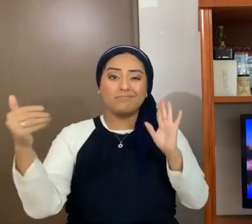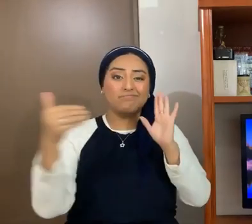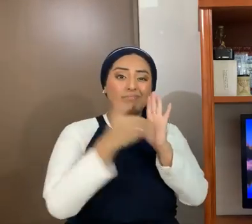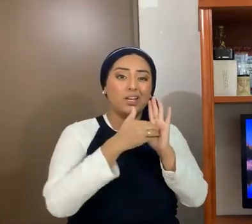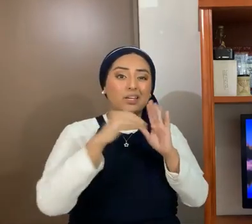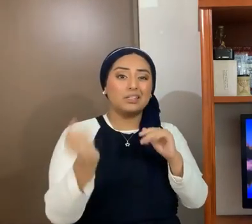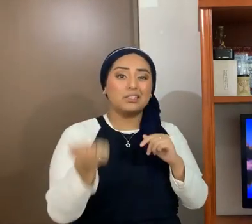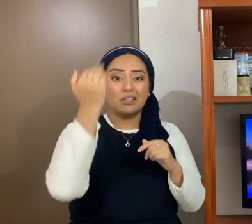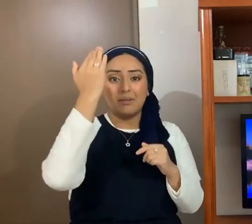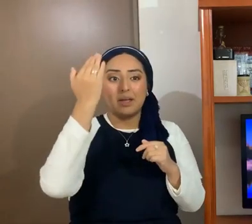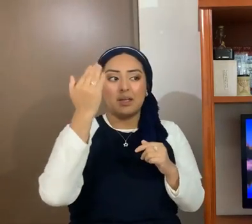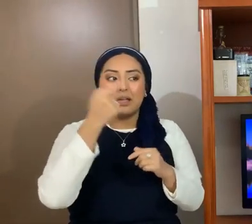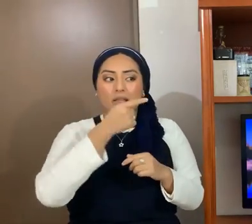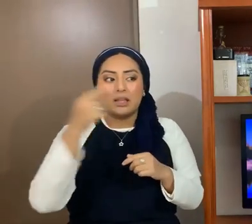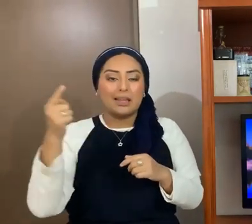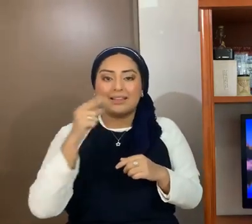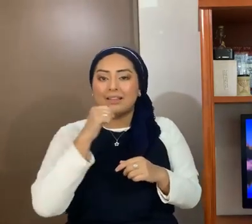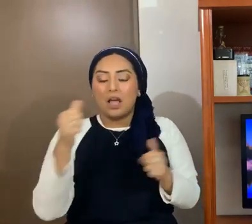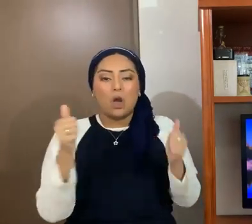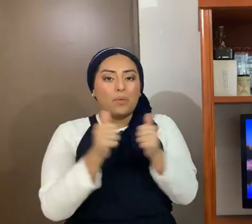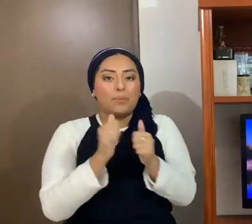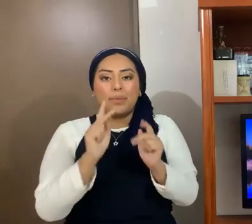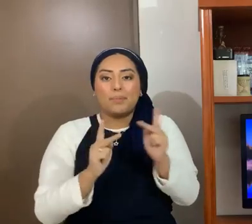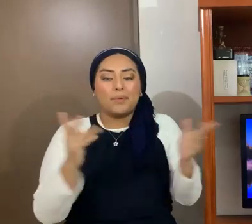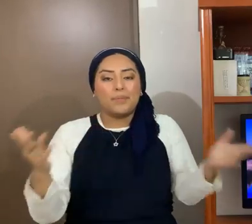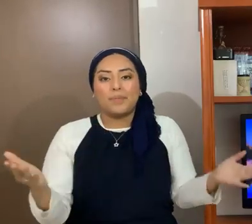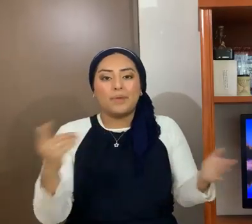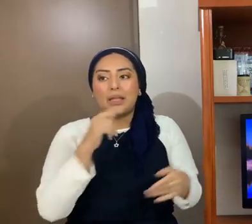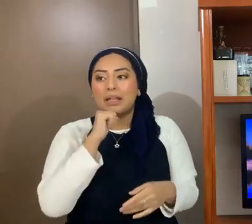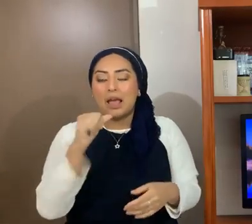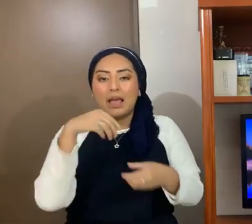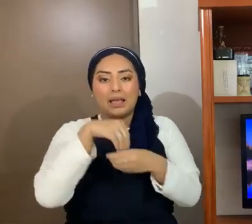al Shabbat no son parte del pueblo, porque no están en